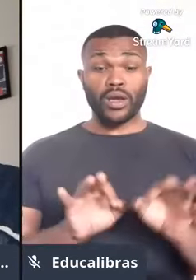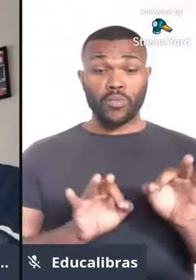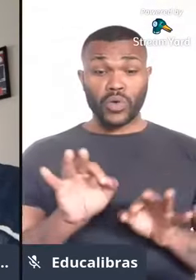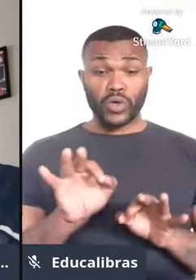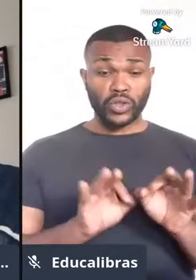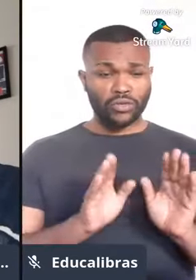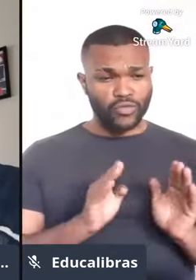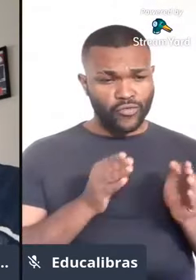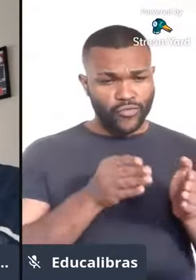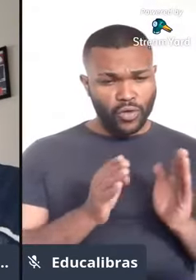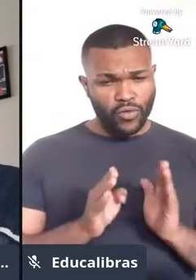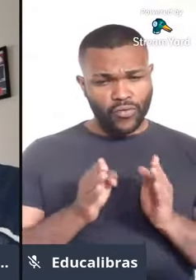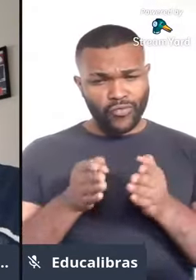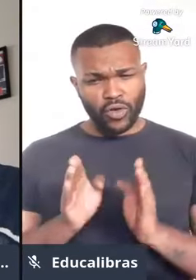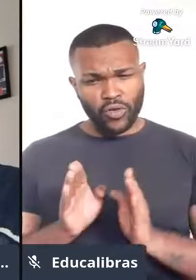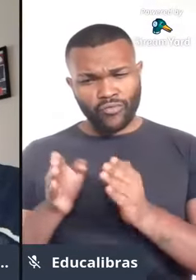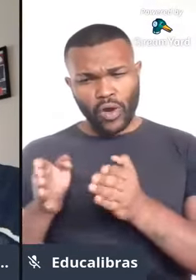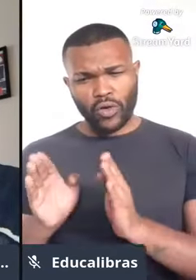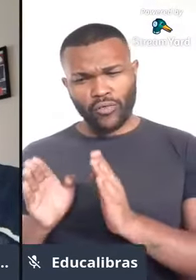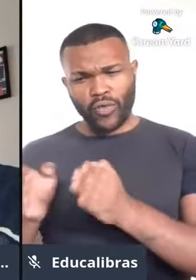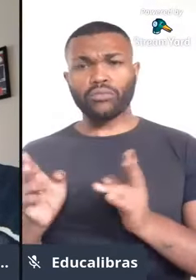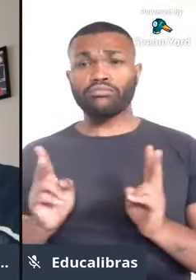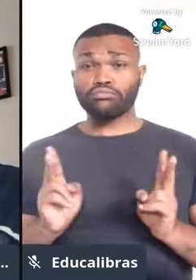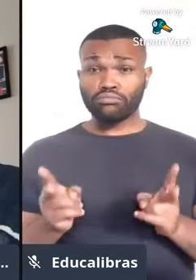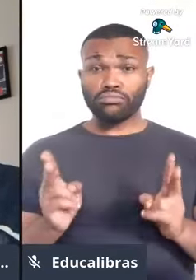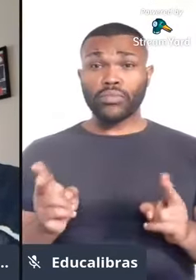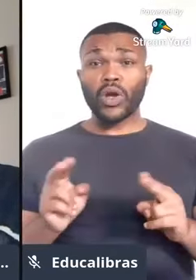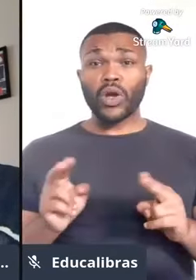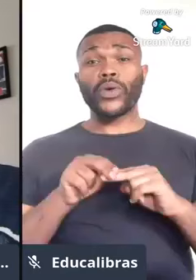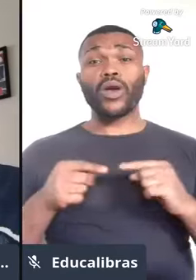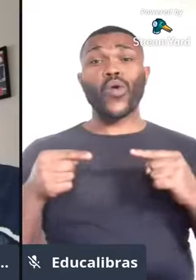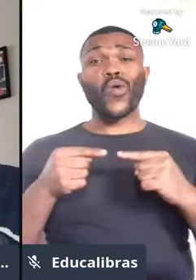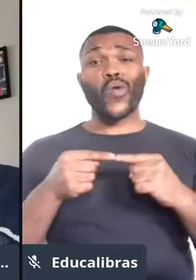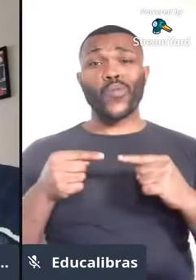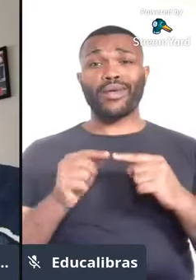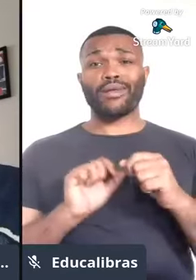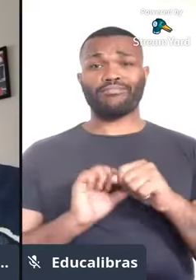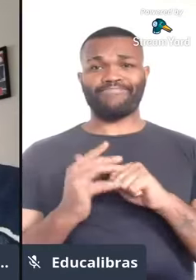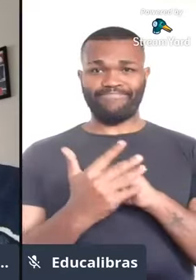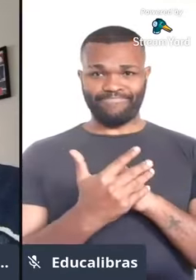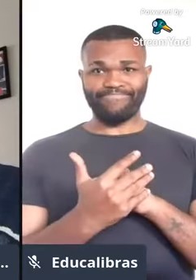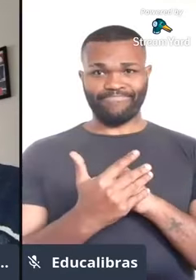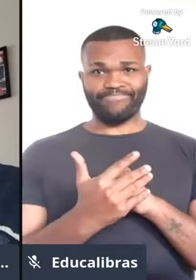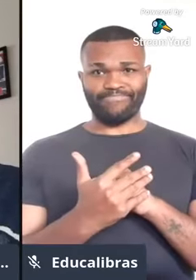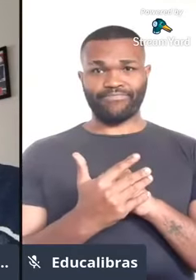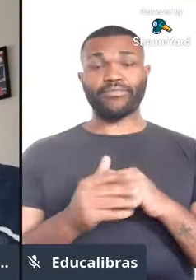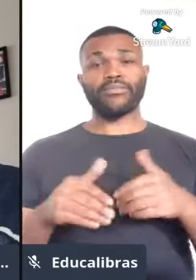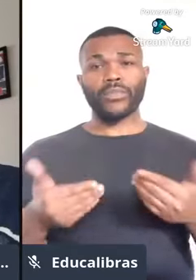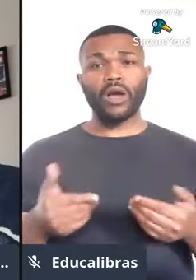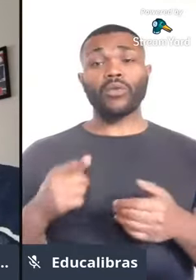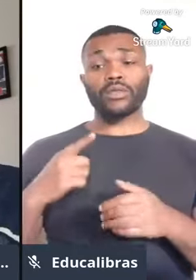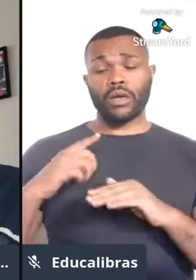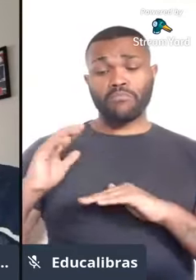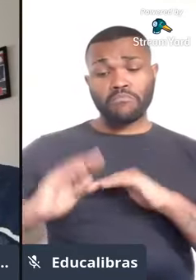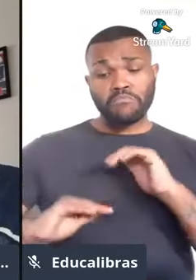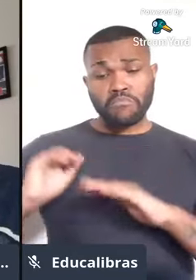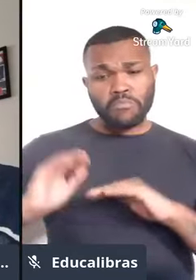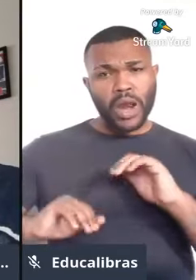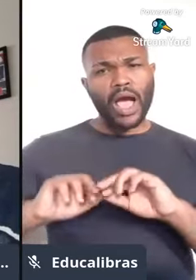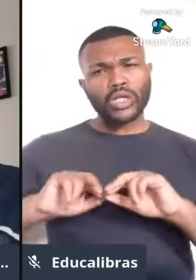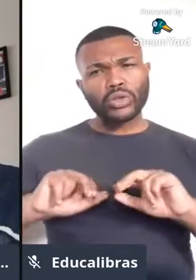específicos que têm a ver com a pandemia. Então, tem várias, né, ações que nós estamos fazendo aí nesse